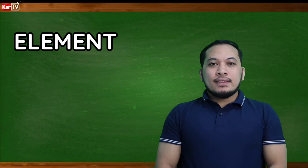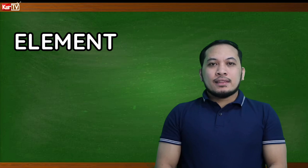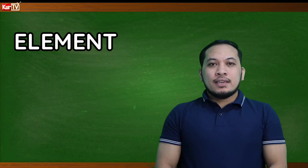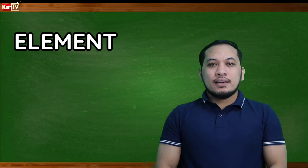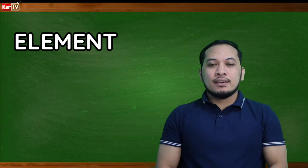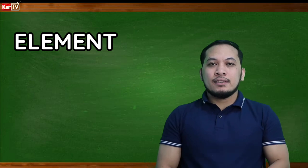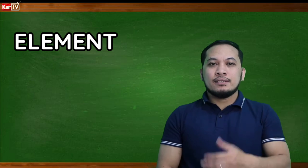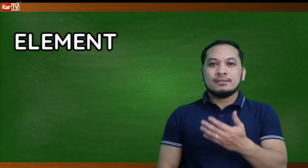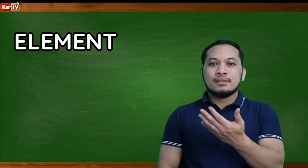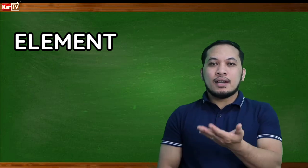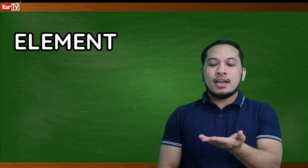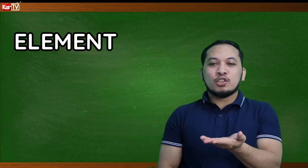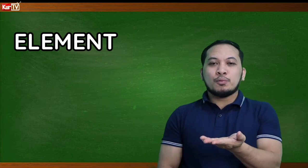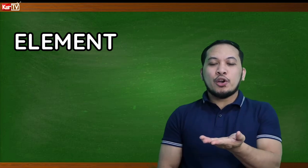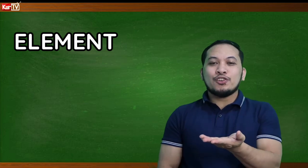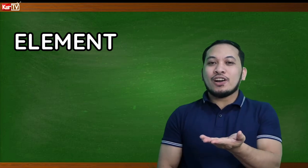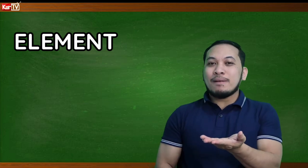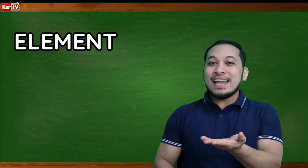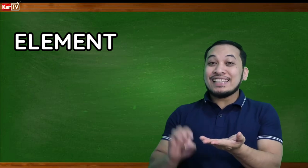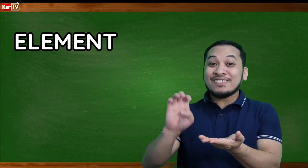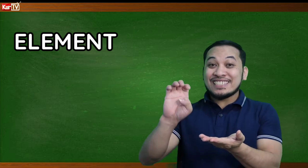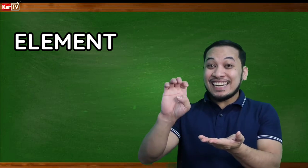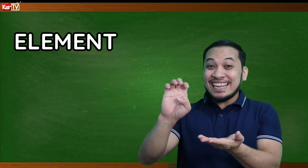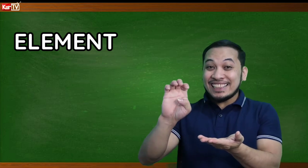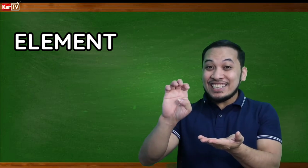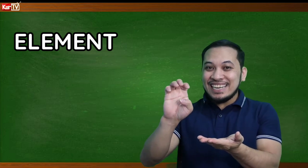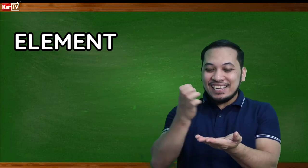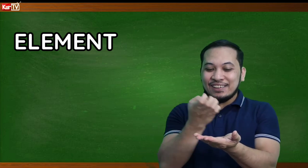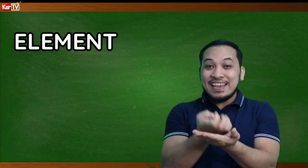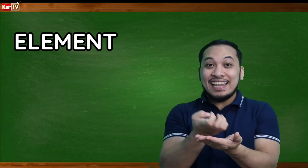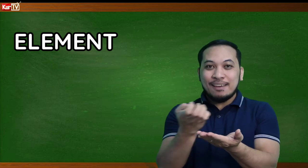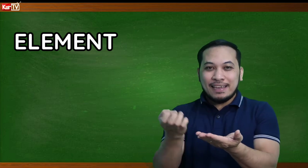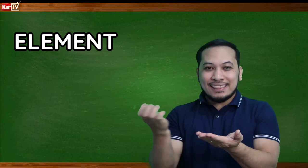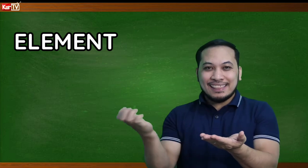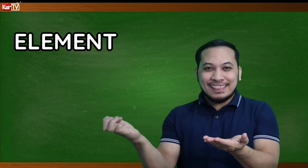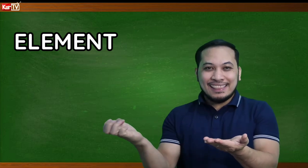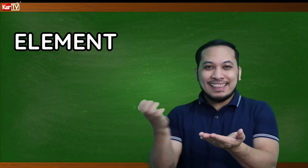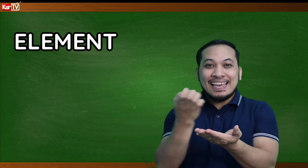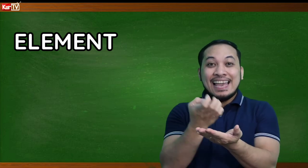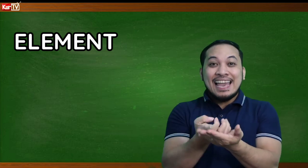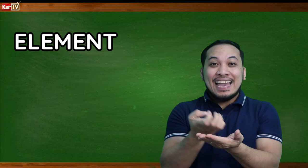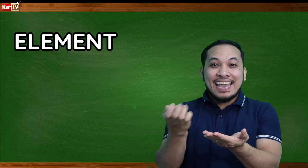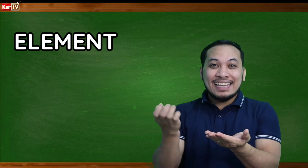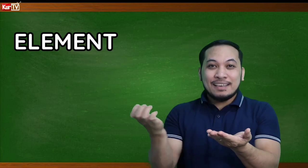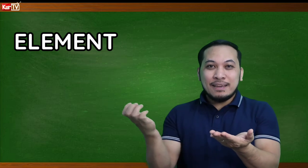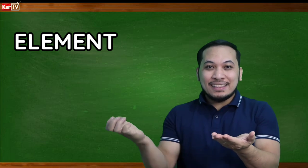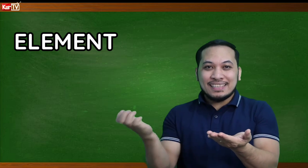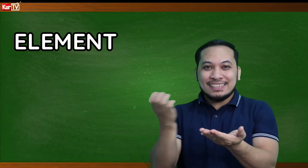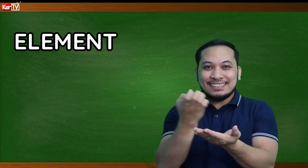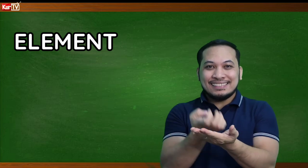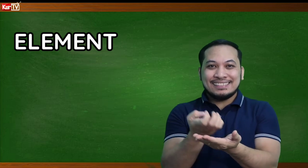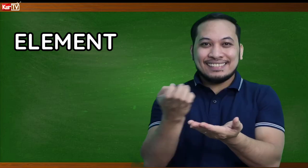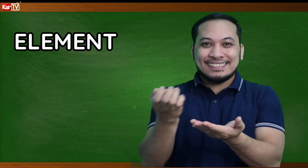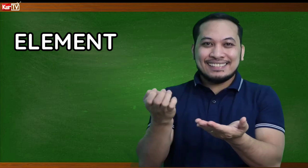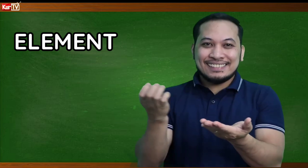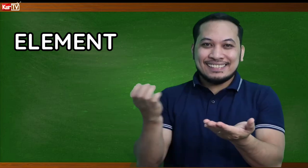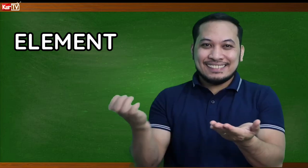Element. Nakaganito pong inyong kamay, tapos second letter E kayo, element. Element.